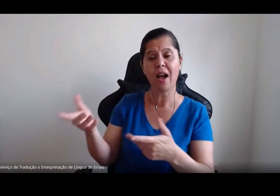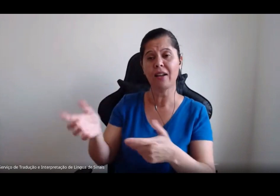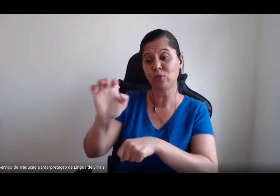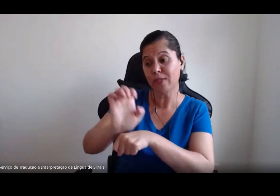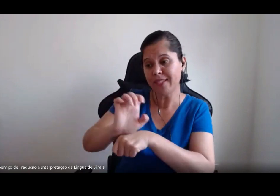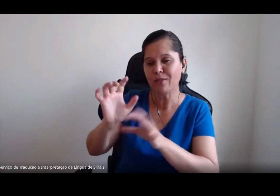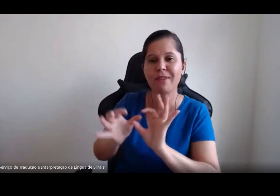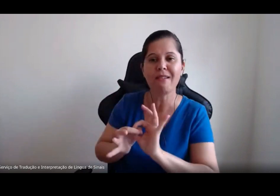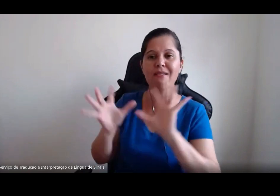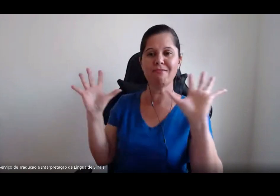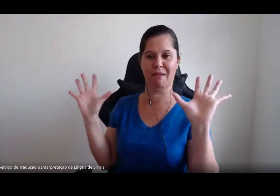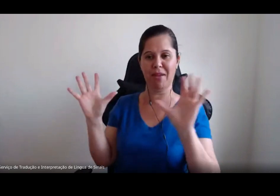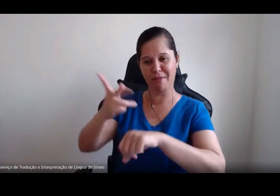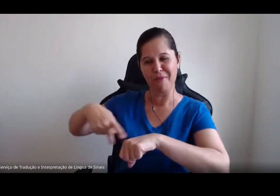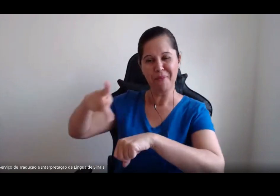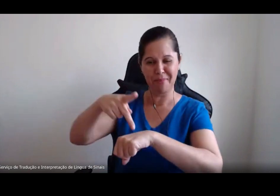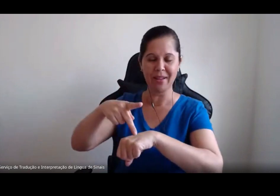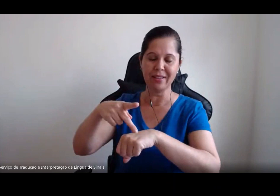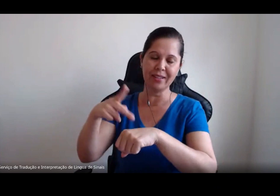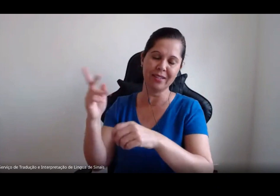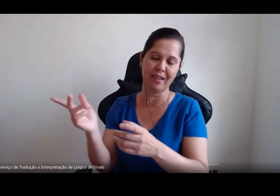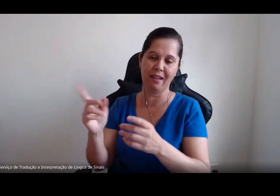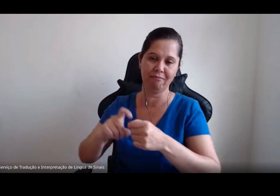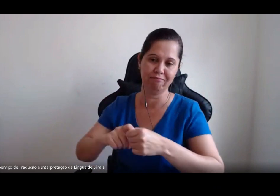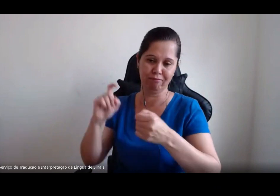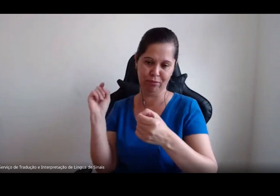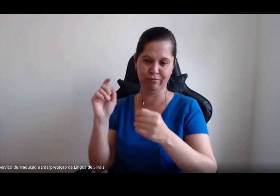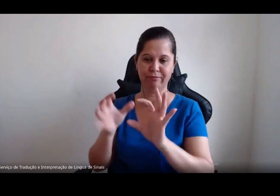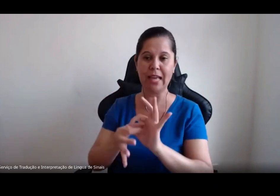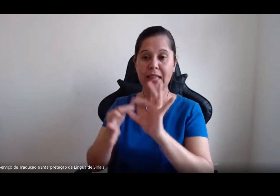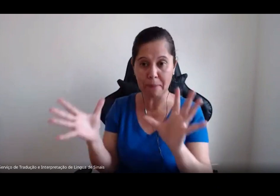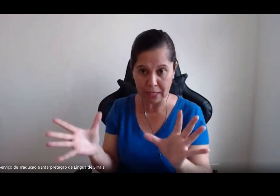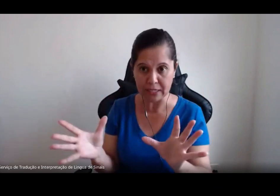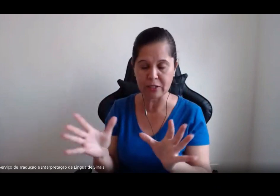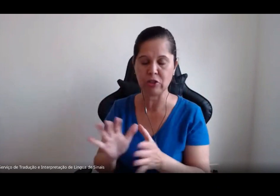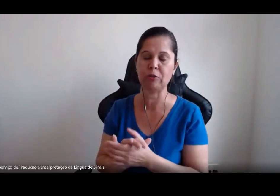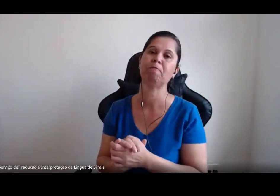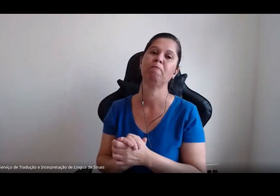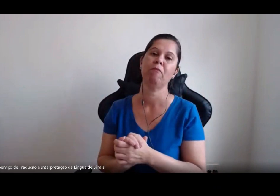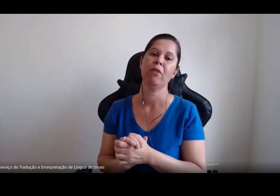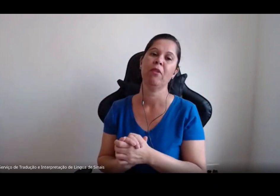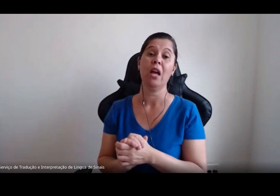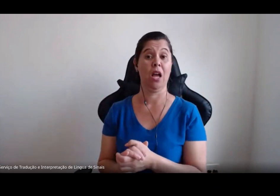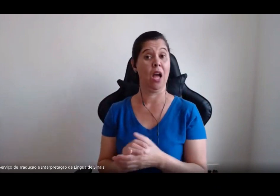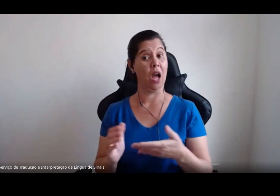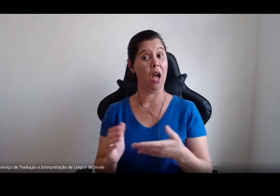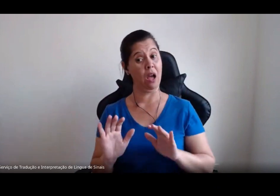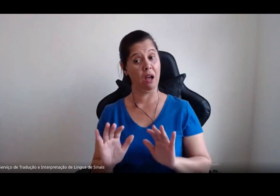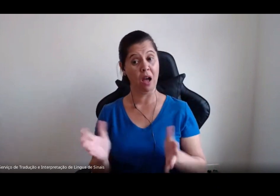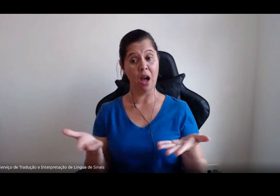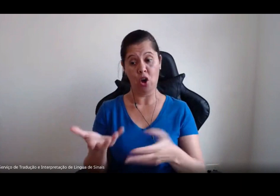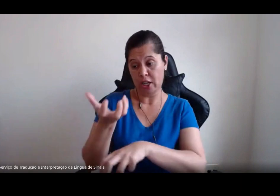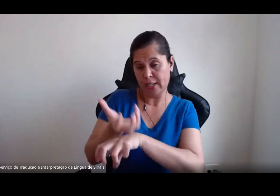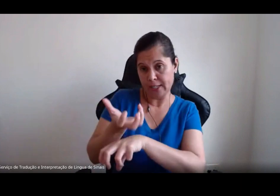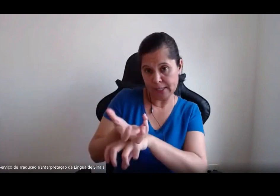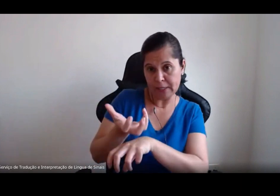dos estados nacionais independentes, né? De alguns estados nacionais independentes. Então, como disciplina, a